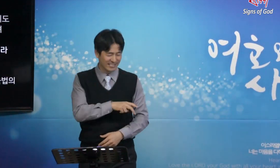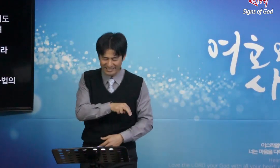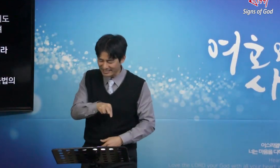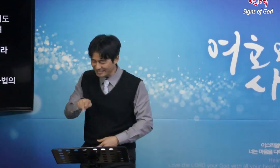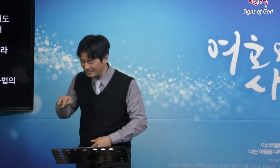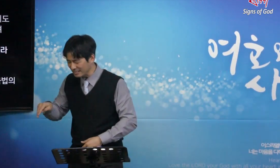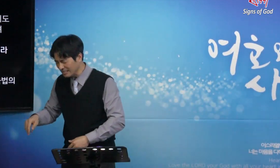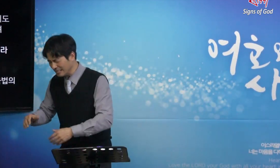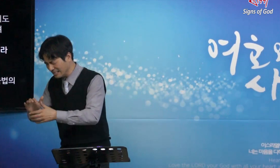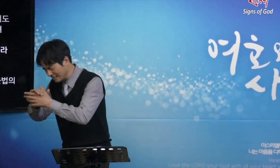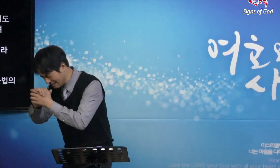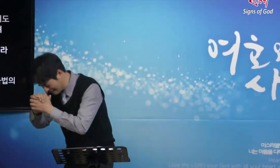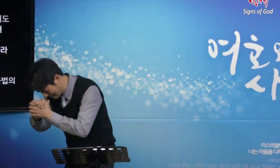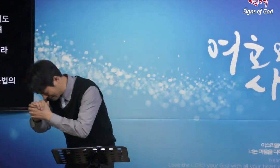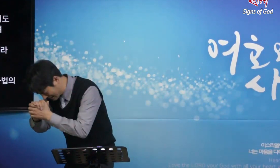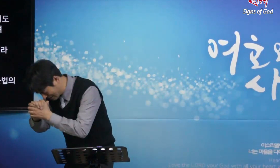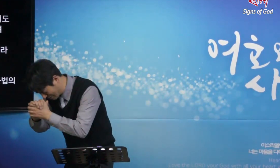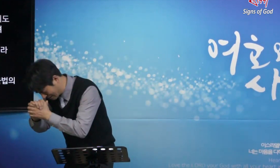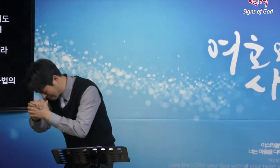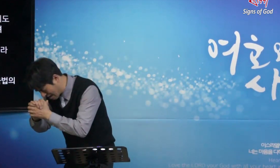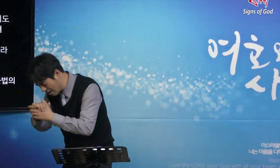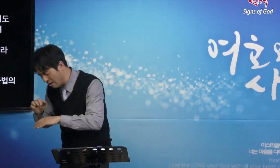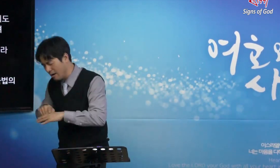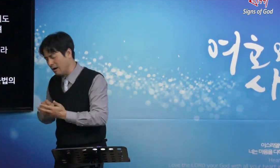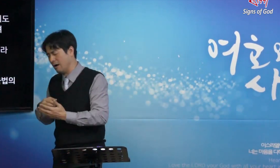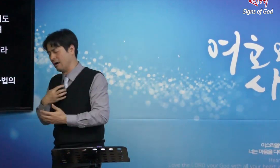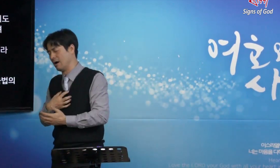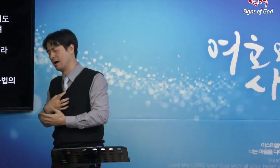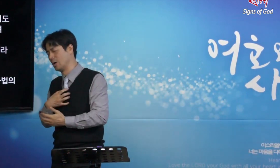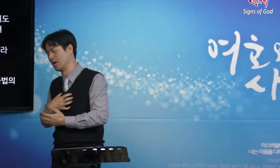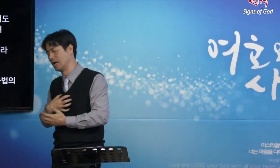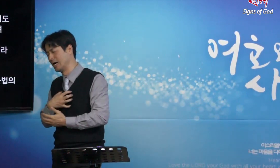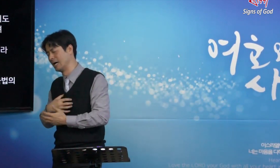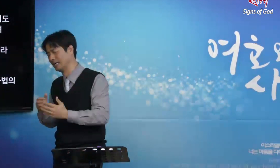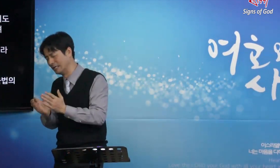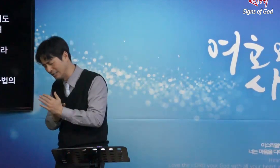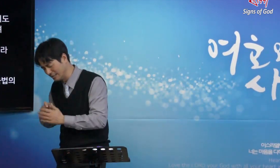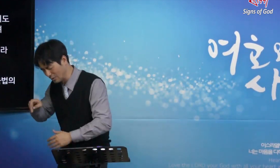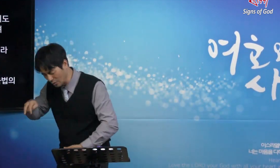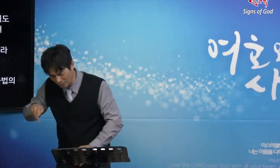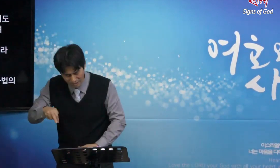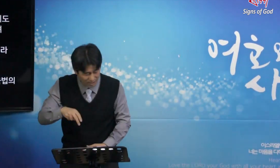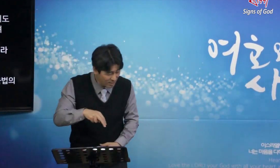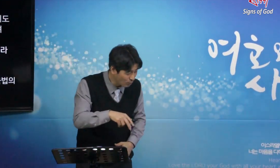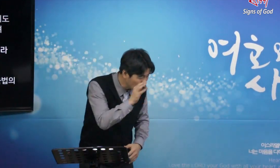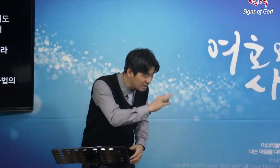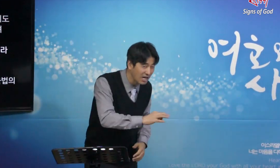제자들이 알겠습니다 했습니다. 예수님께서 기도하시는 그 마음에 괴로움이 있었고,